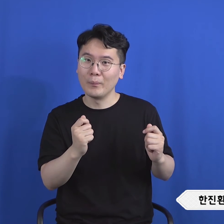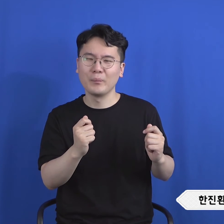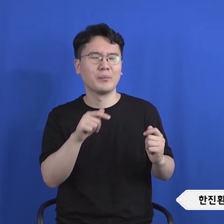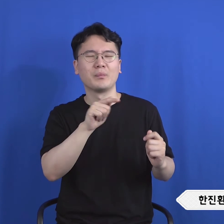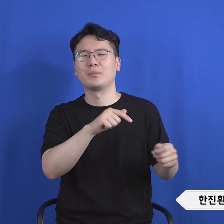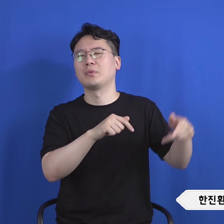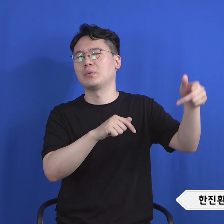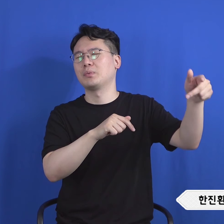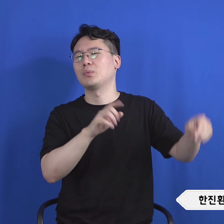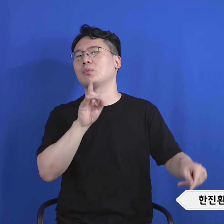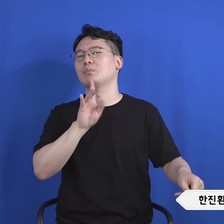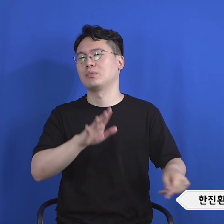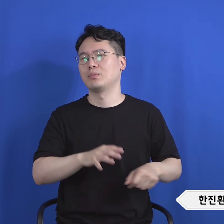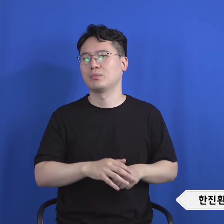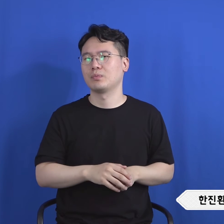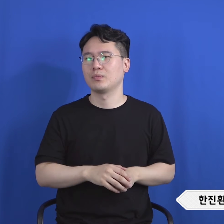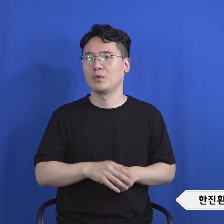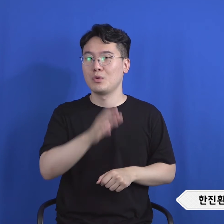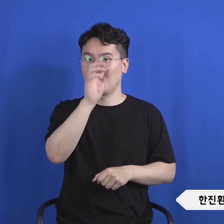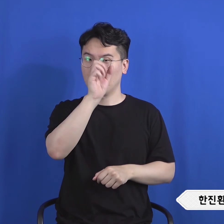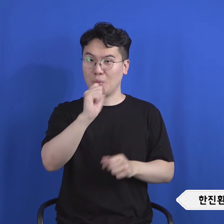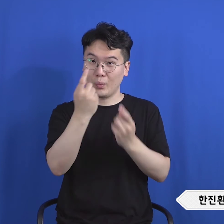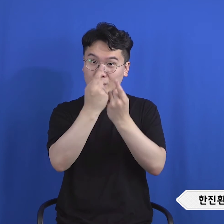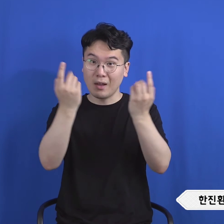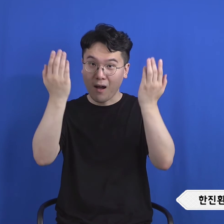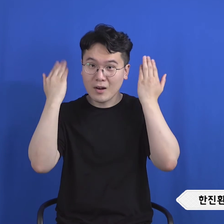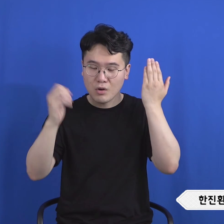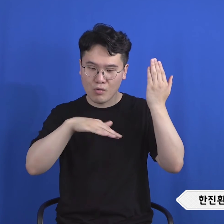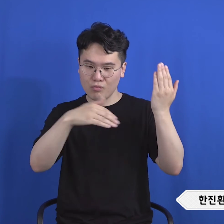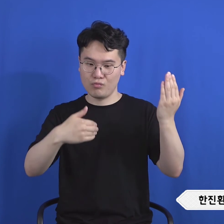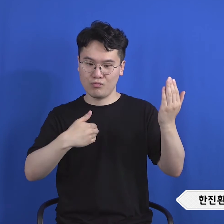뿐입니다. 스카이가 우리를 구원할 수 있습니까?